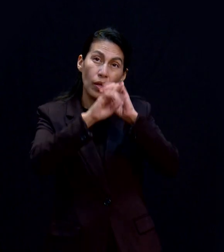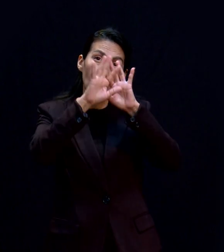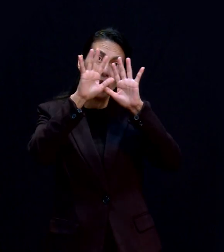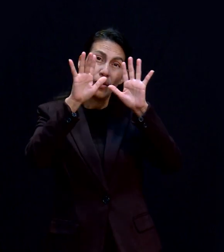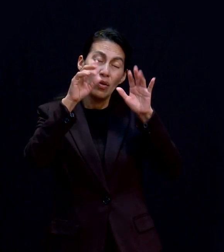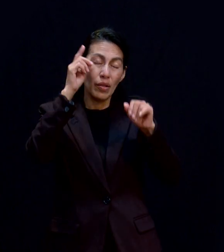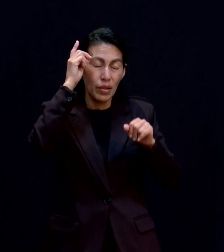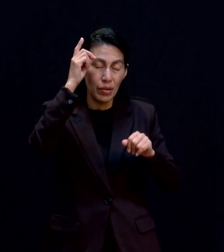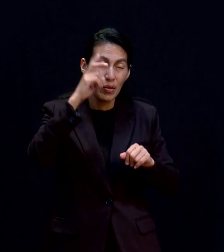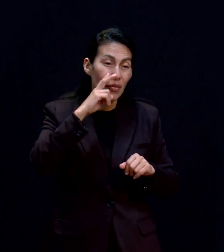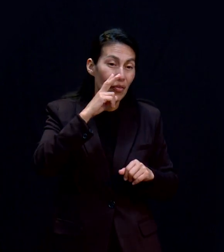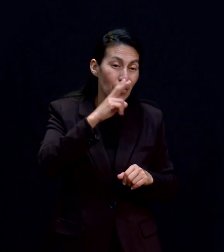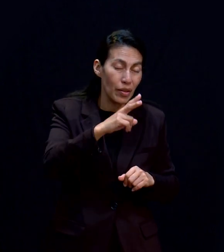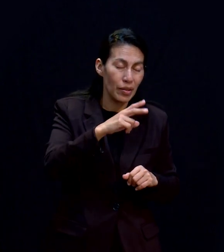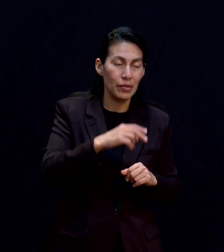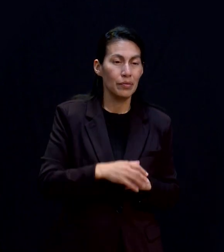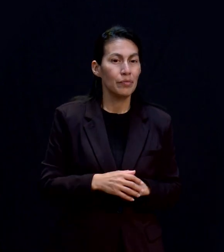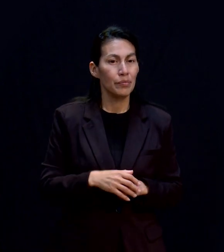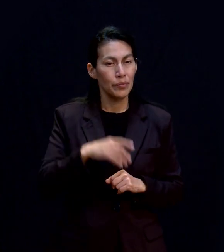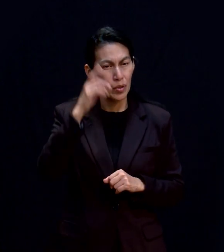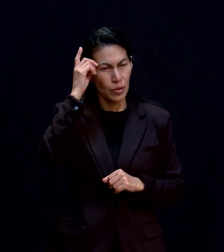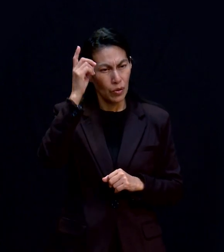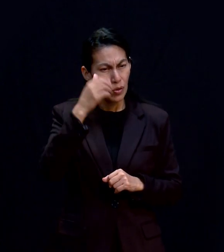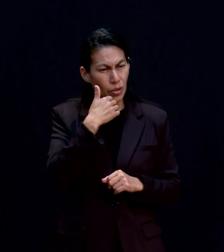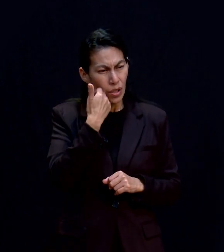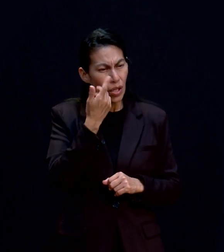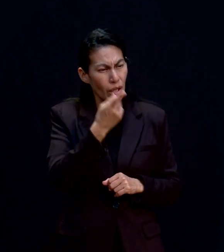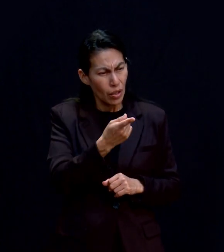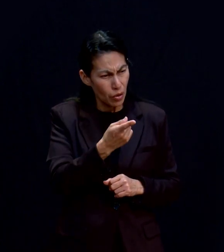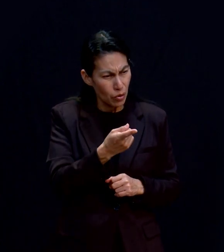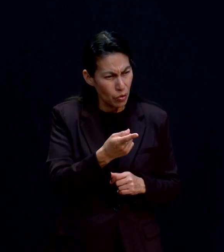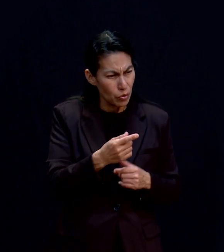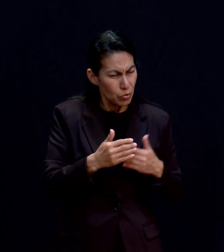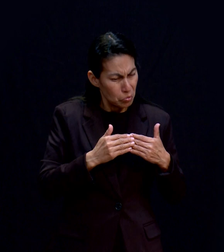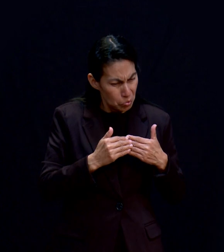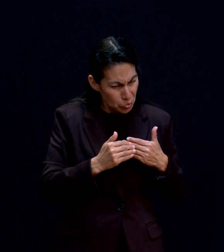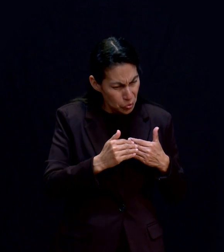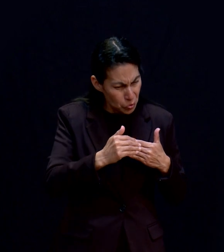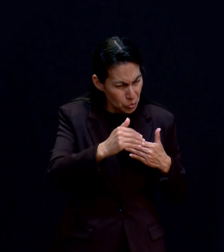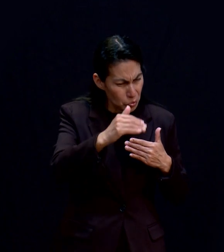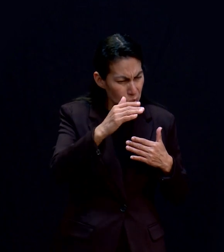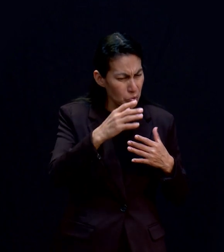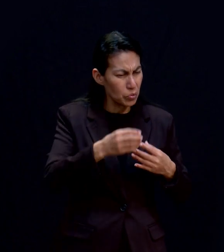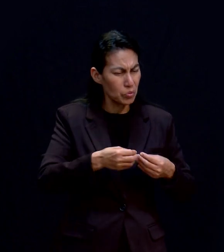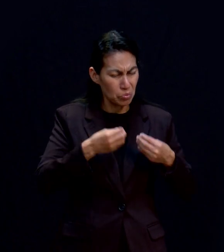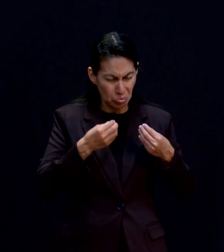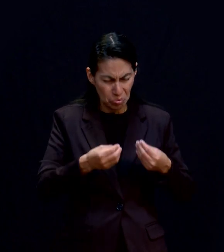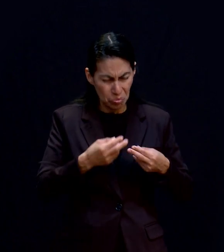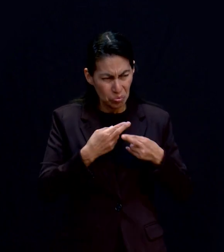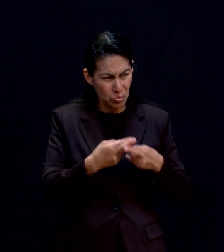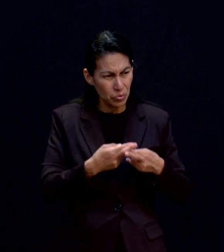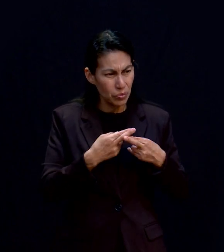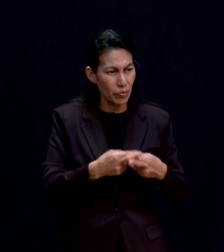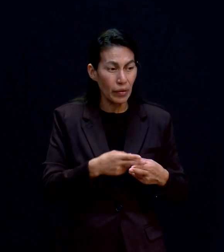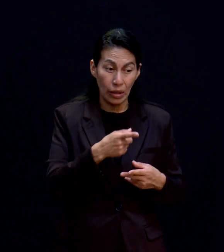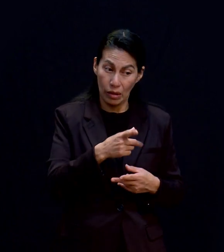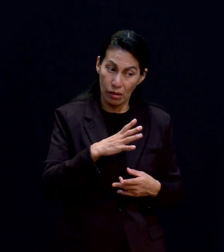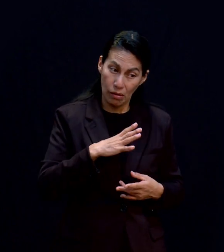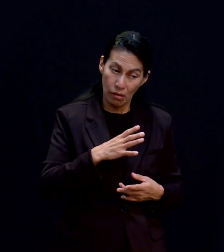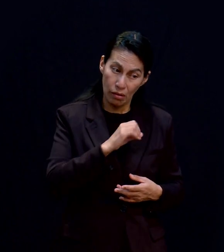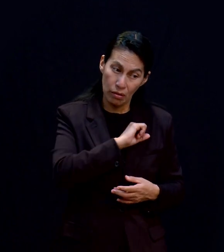tú verás la gloria de dios porque dios desea que tú seas prosperado en todas las cosas y que tengas